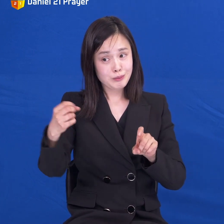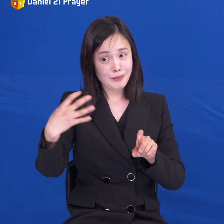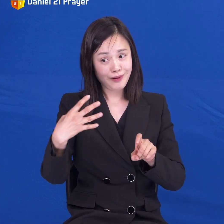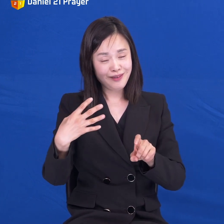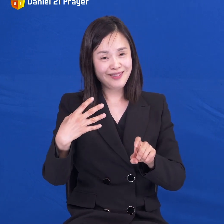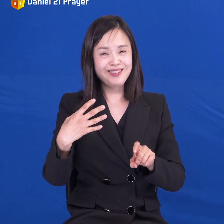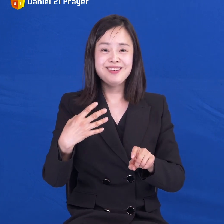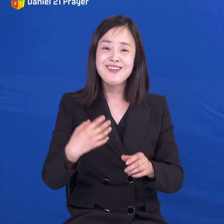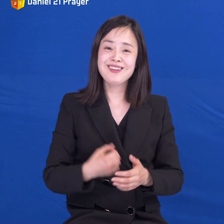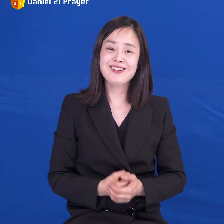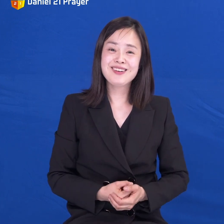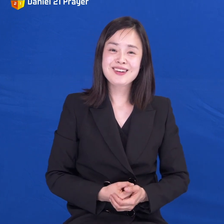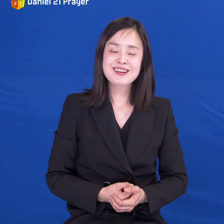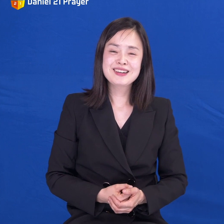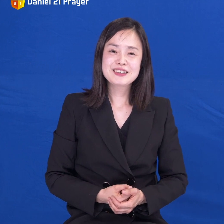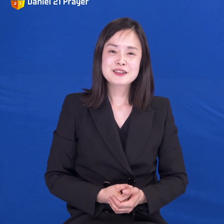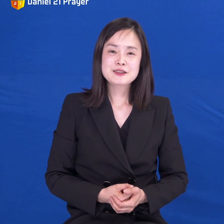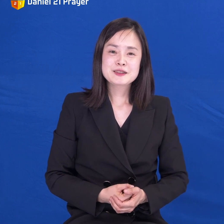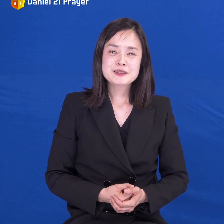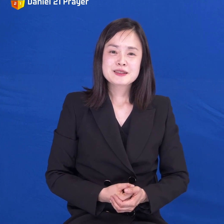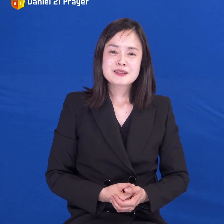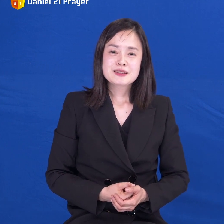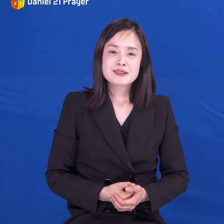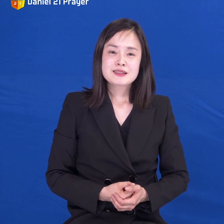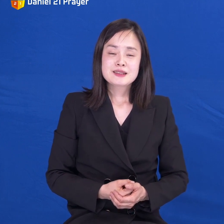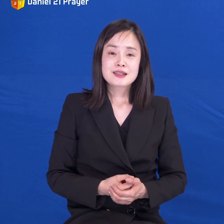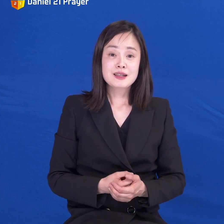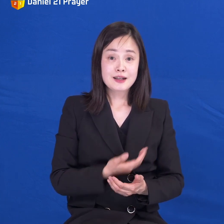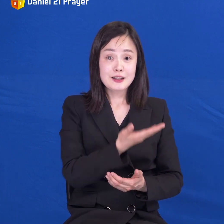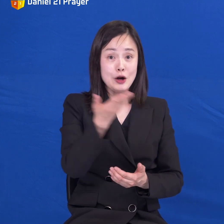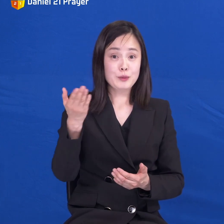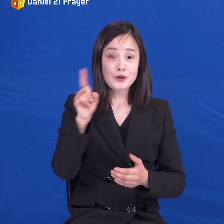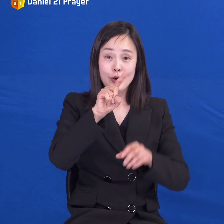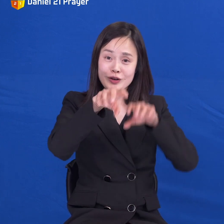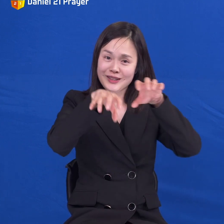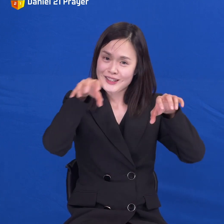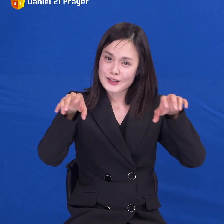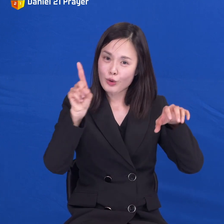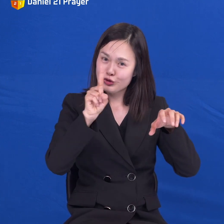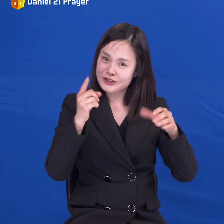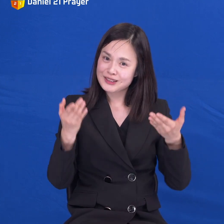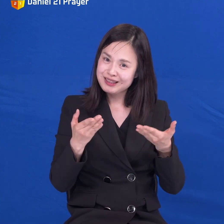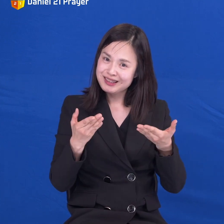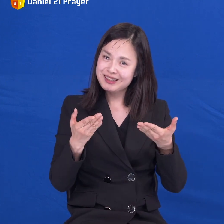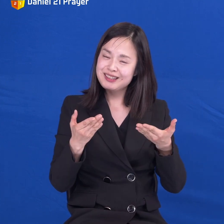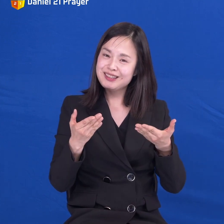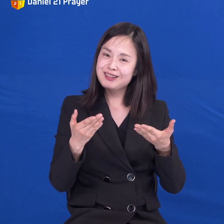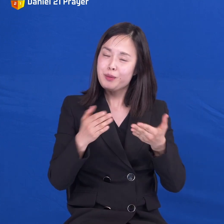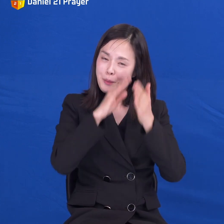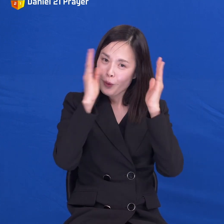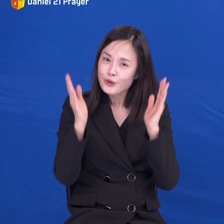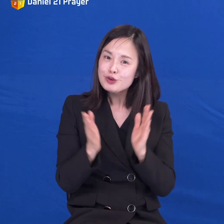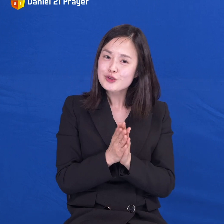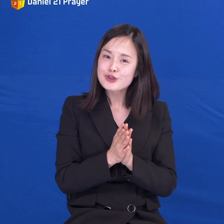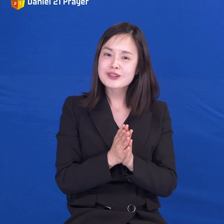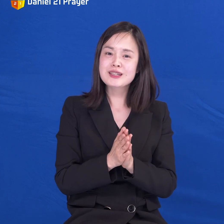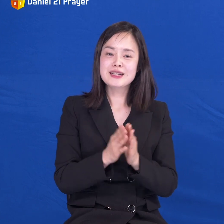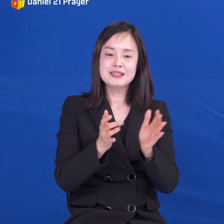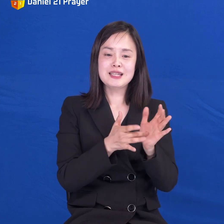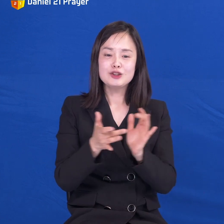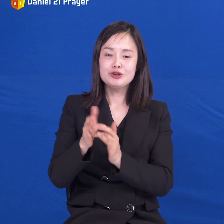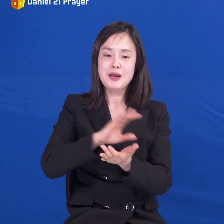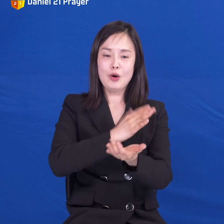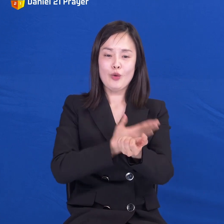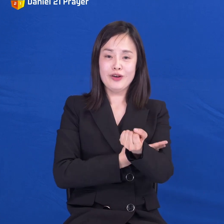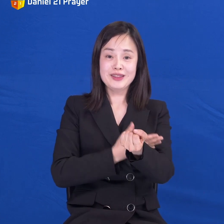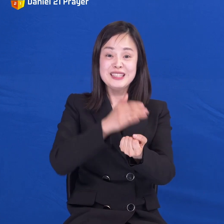여러분, 어디에서 무엇을 하든지 우리는 예수님의 권능이 있습니다. 여러분,